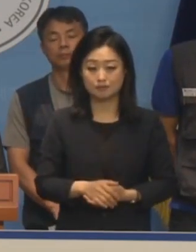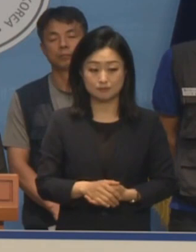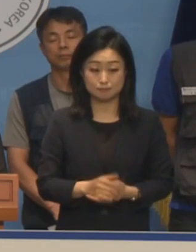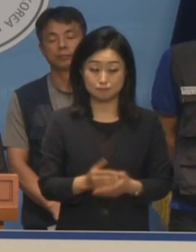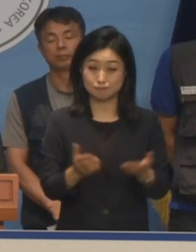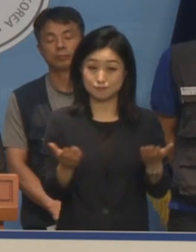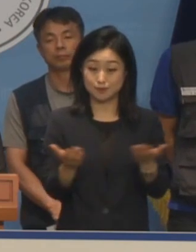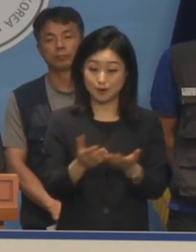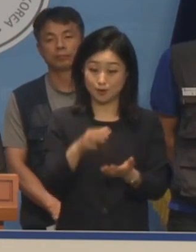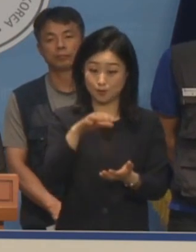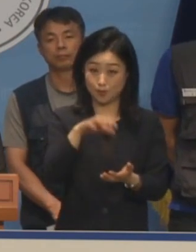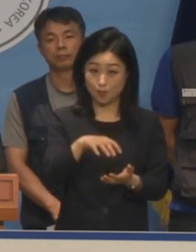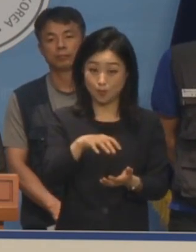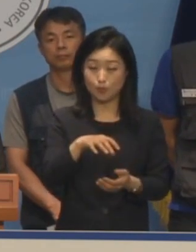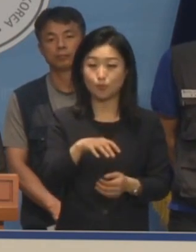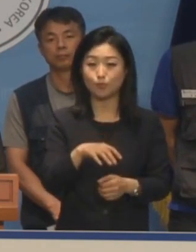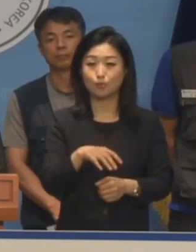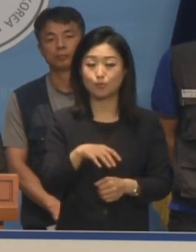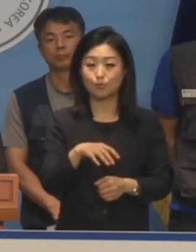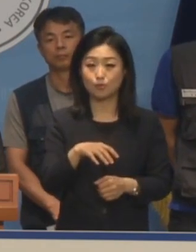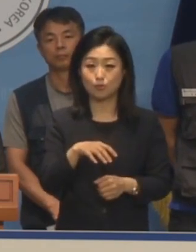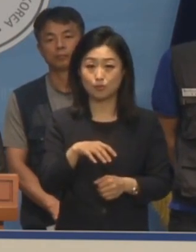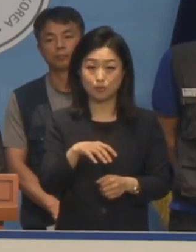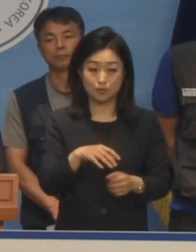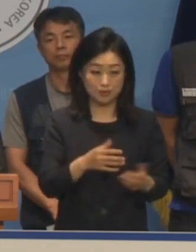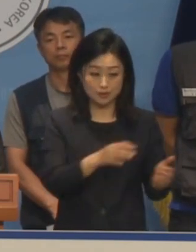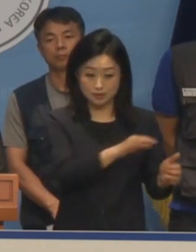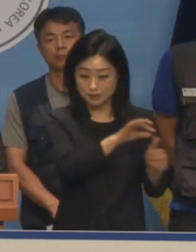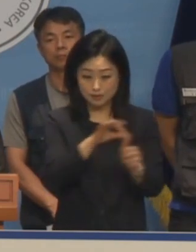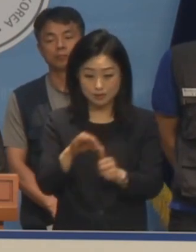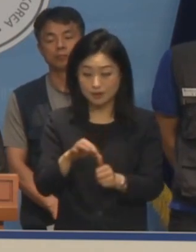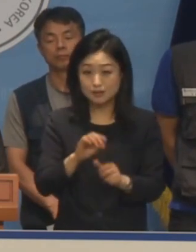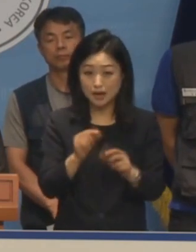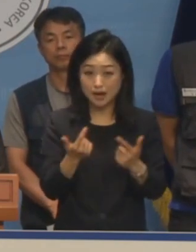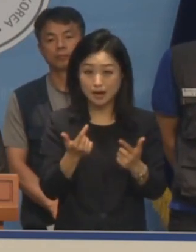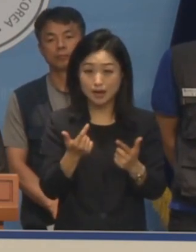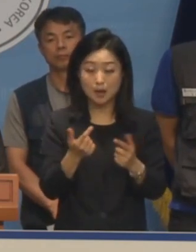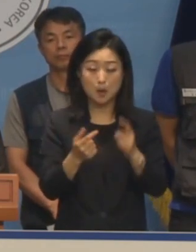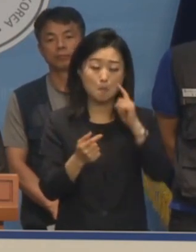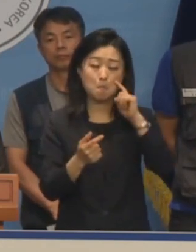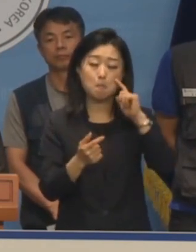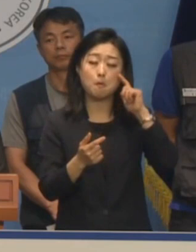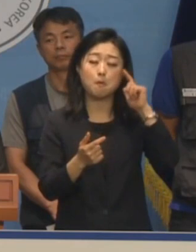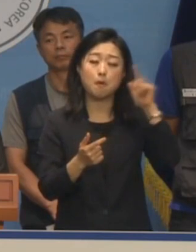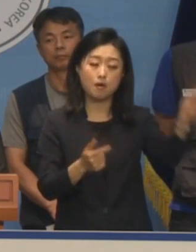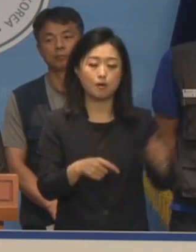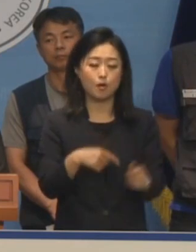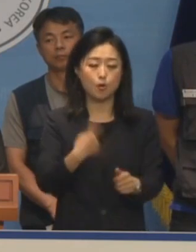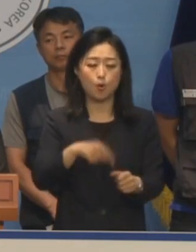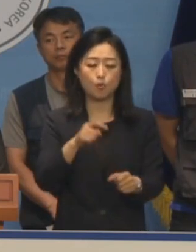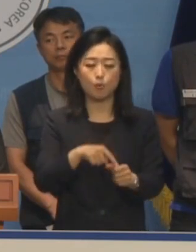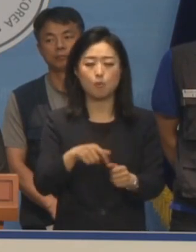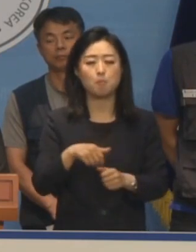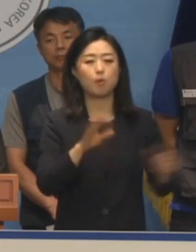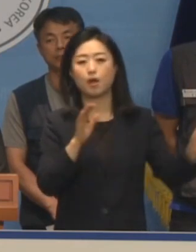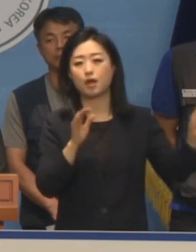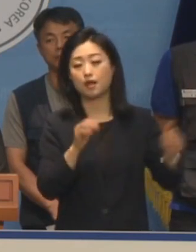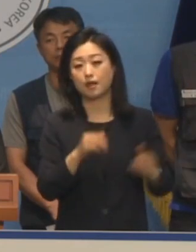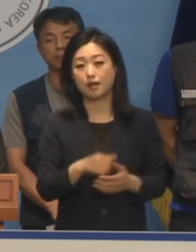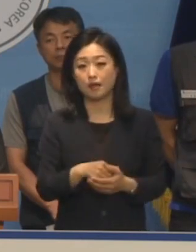일터에서 밀려나 원거리로 다 업무로 일방적으로 밀려나는 것이었습니다